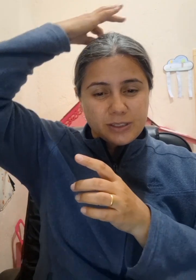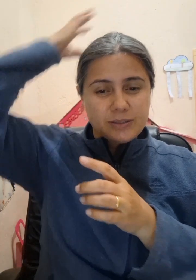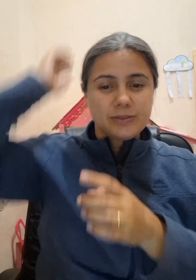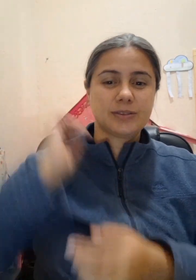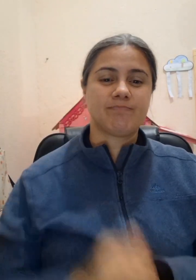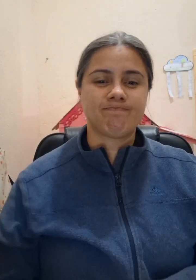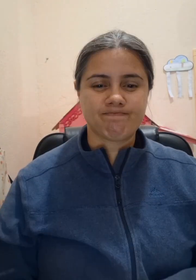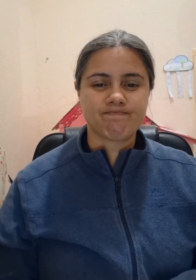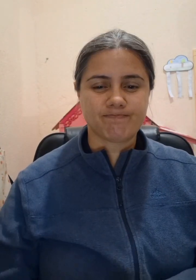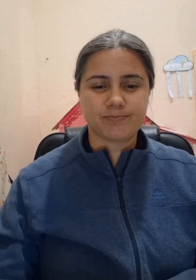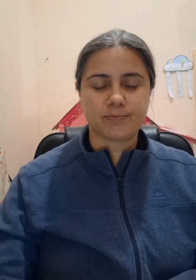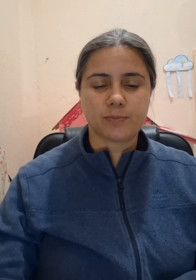Espírito Santo.